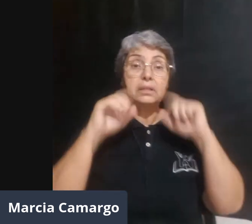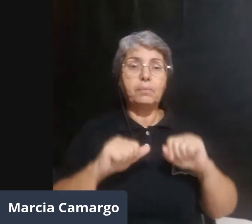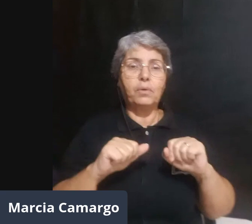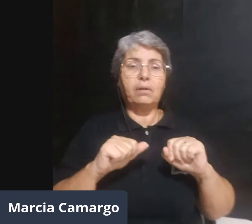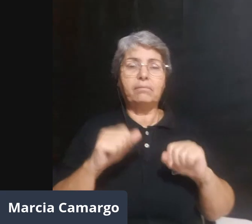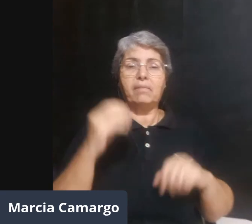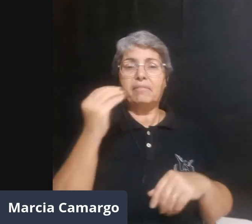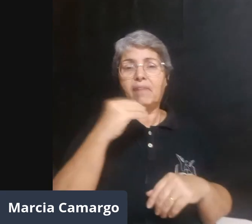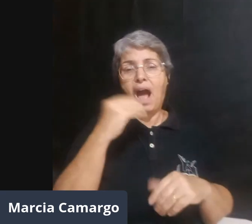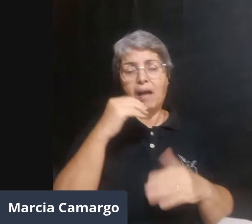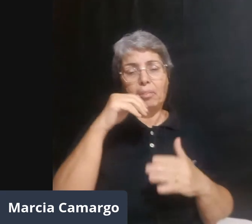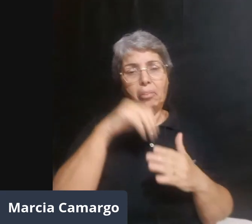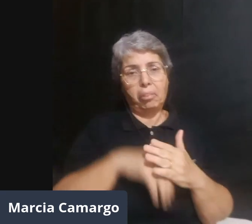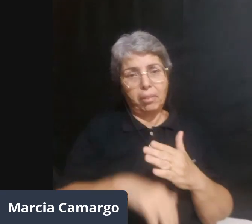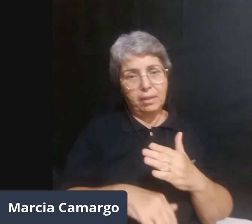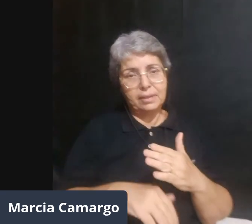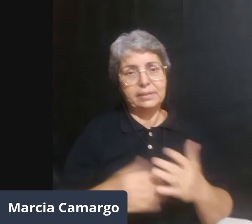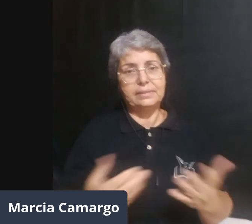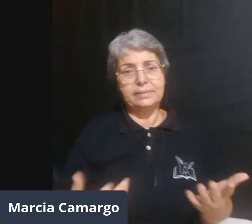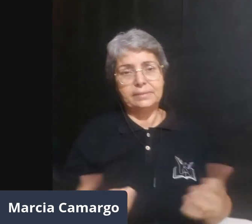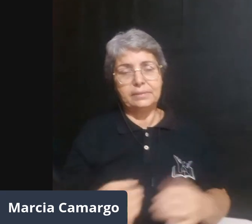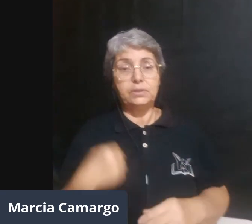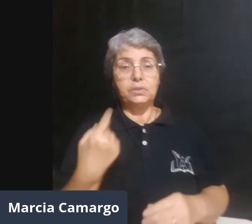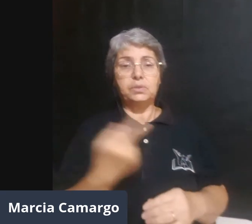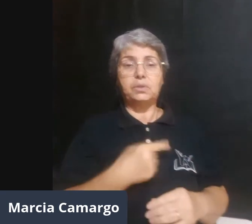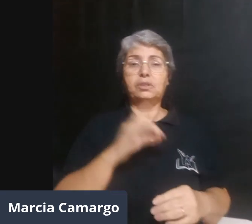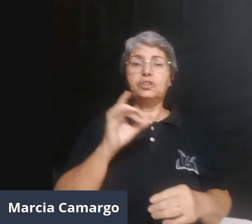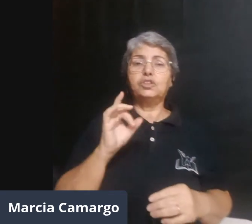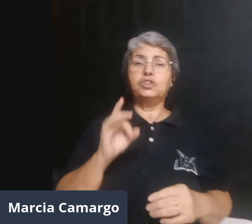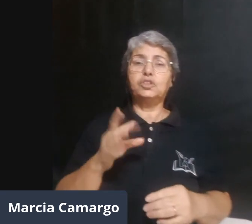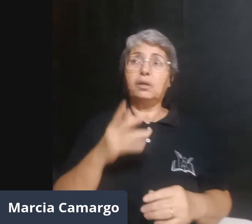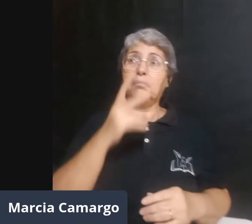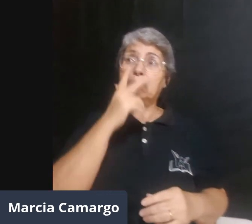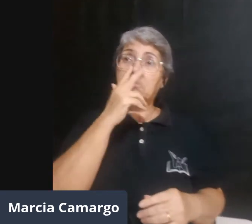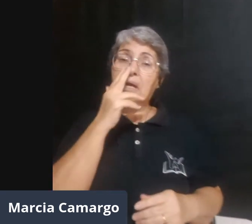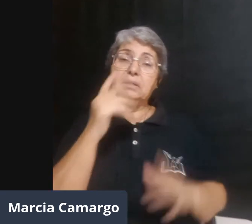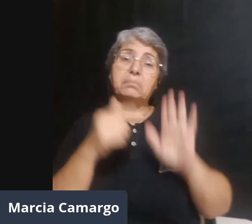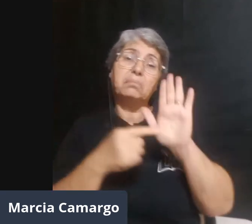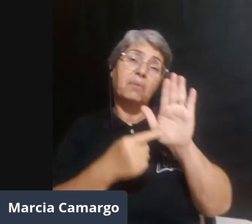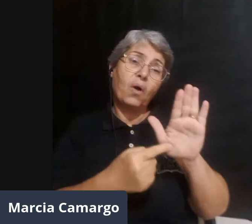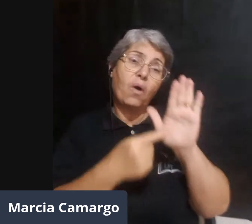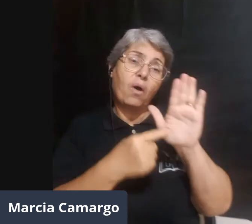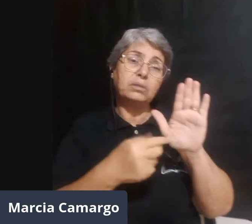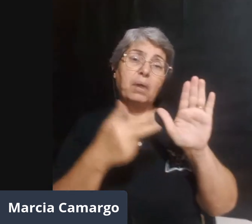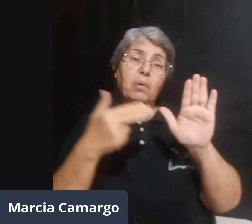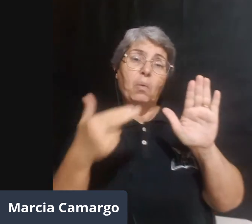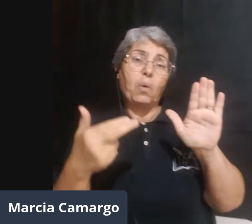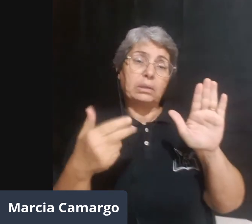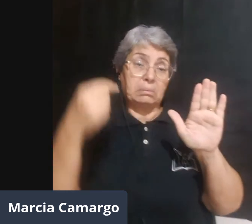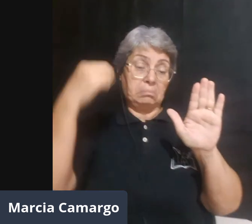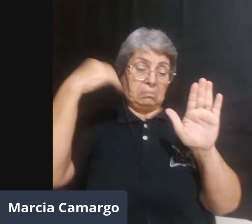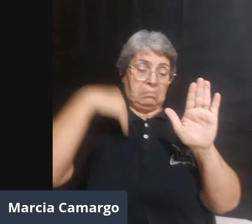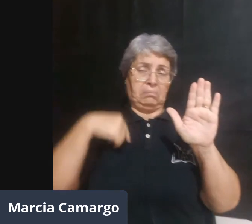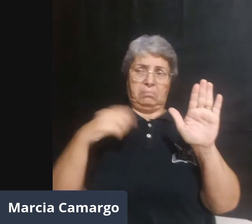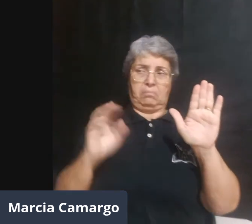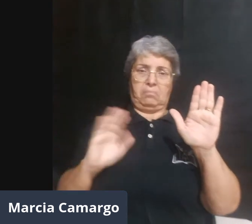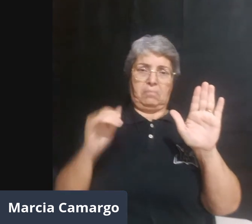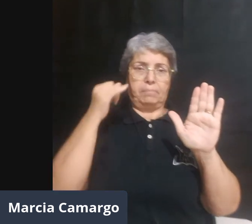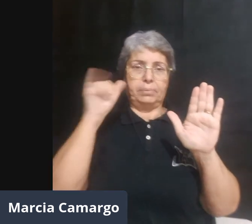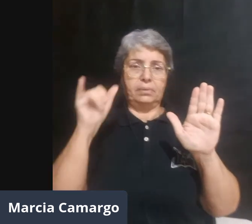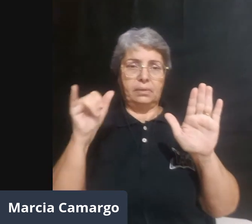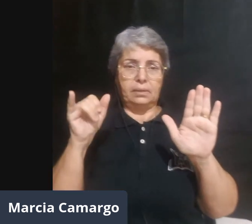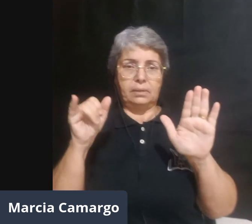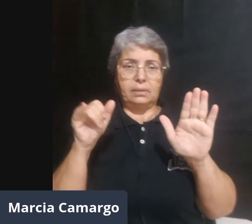caso, nós nos tornamos apenas vendedores de um produto que nós não usamos. O sucesso